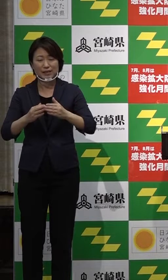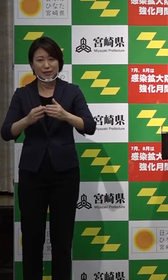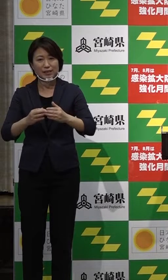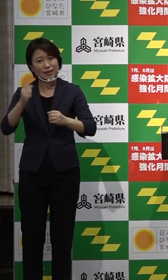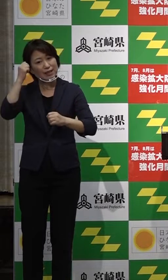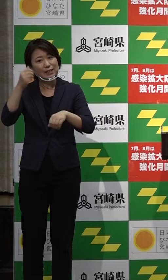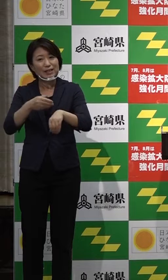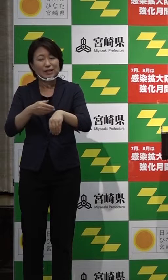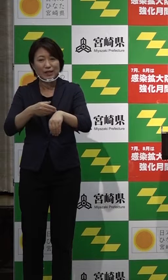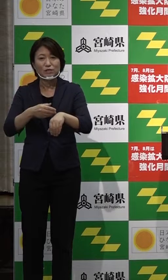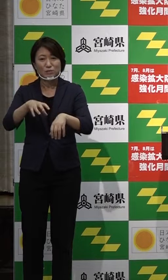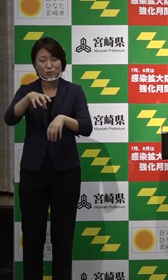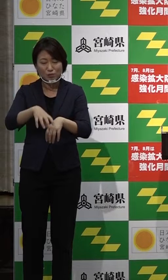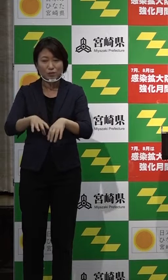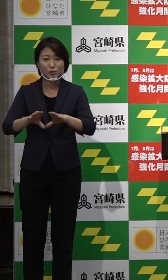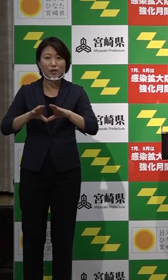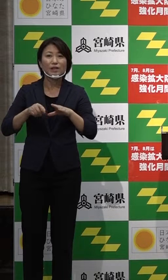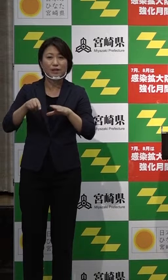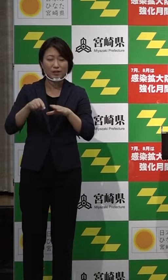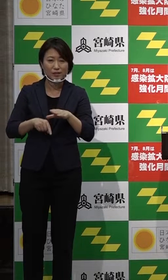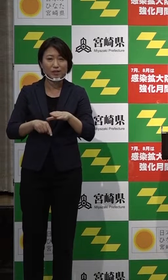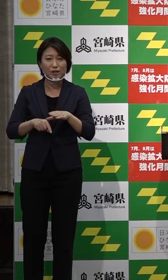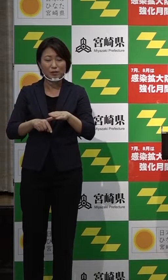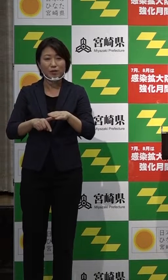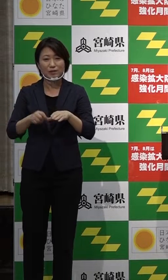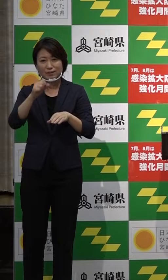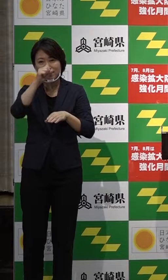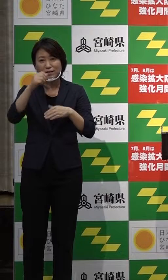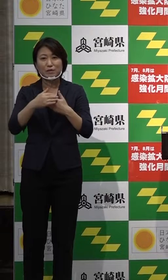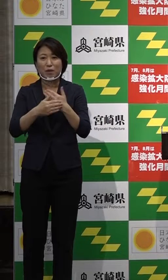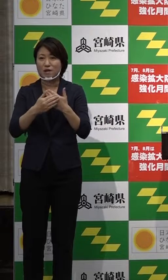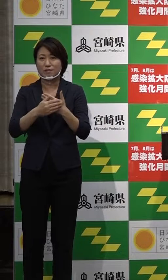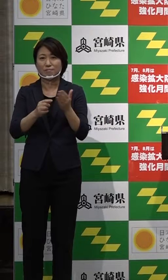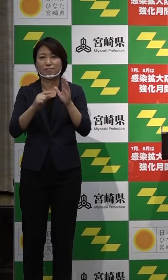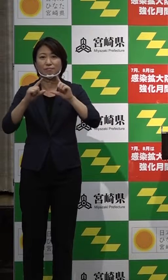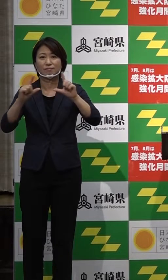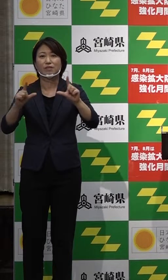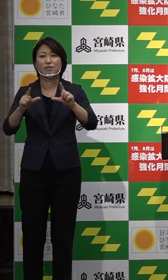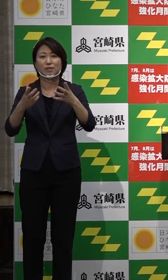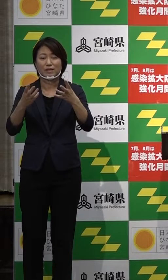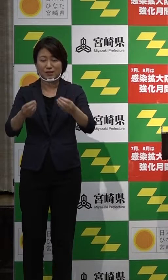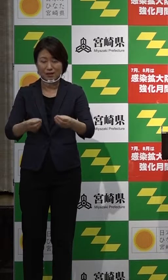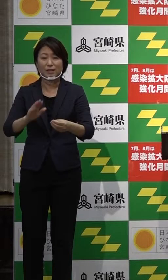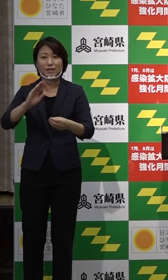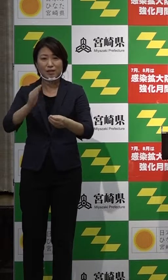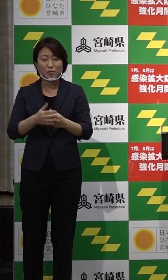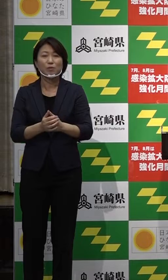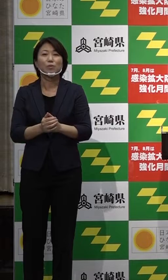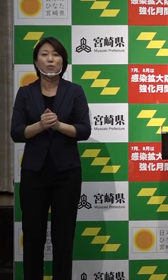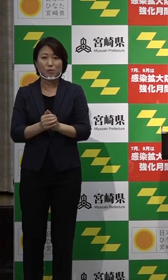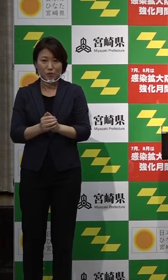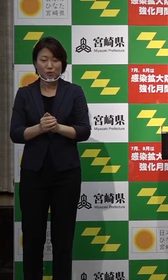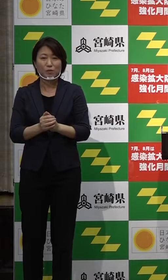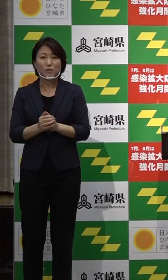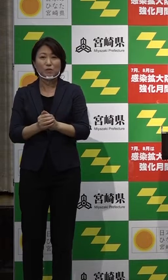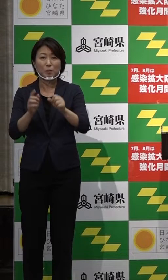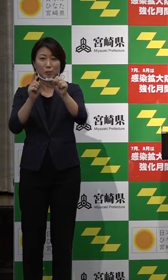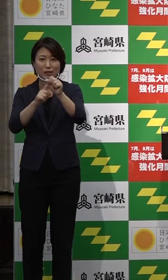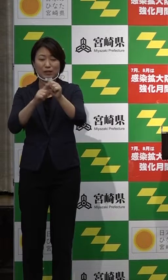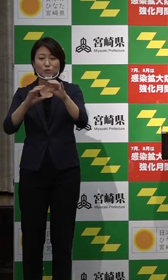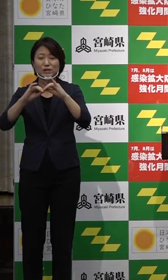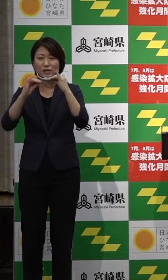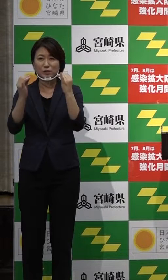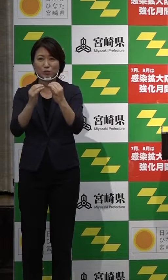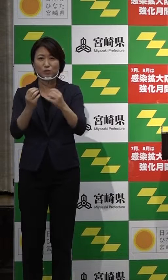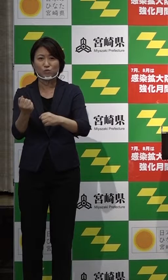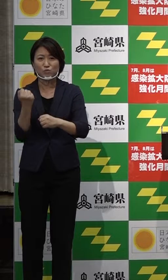が出るとか演技が良いというような表現をしておりましたが、ポイントとしてはやはりそれだけの成績を目指すチーム、